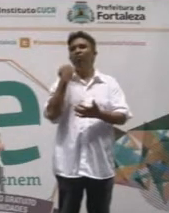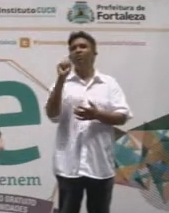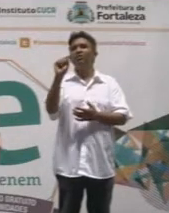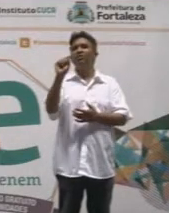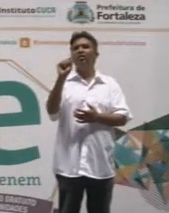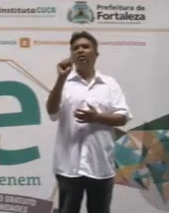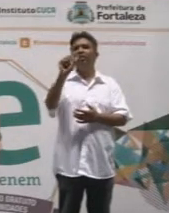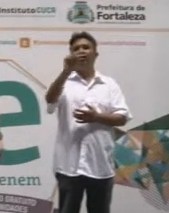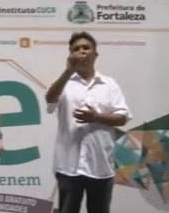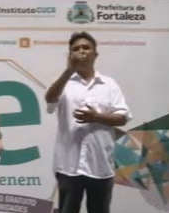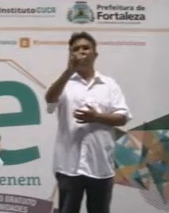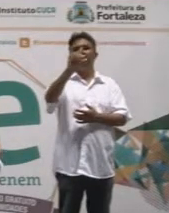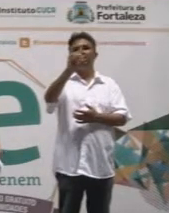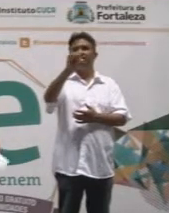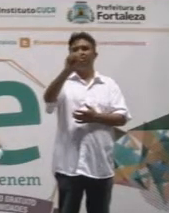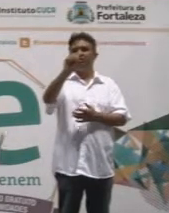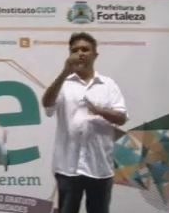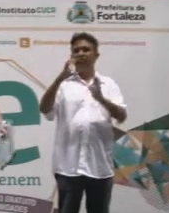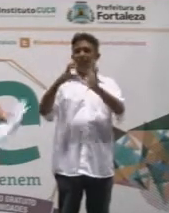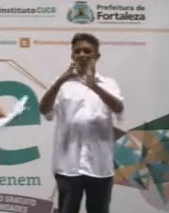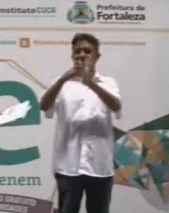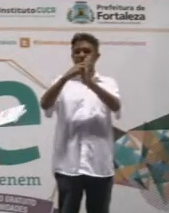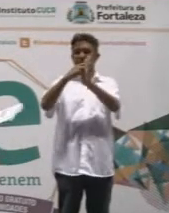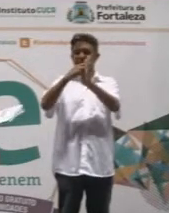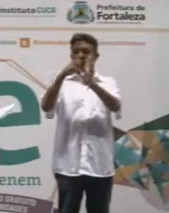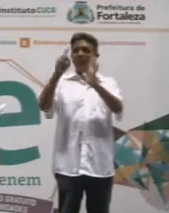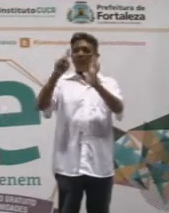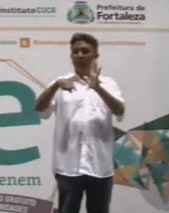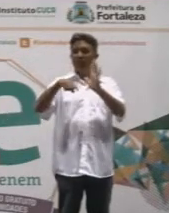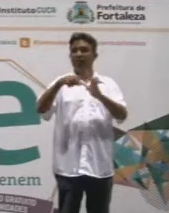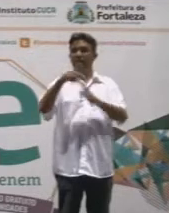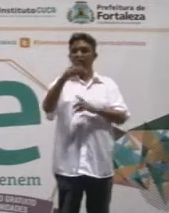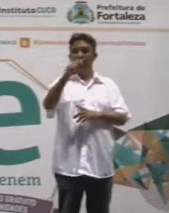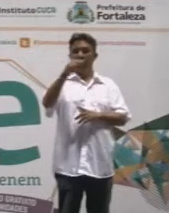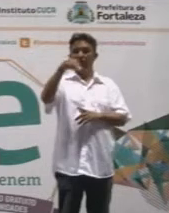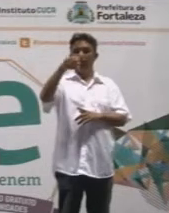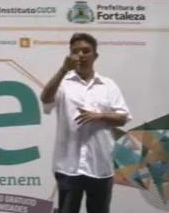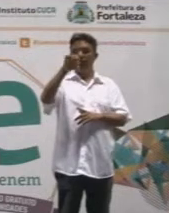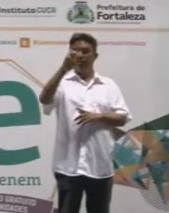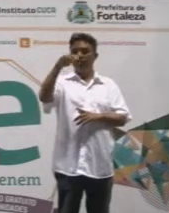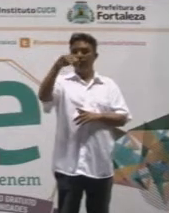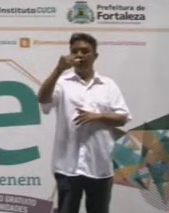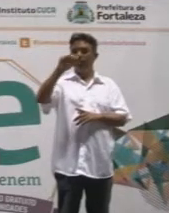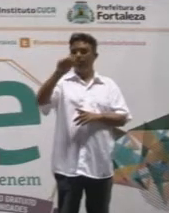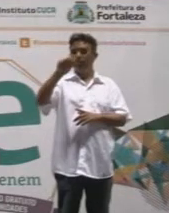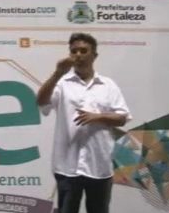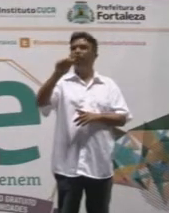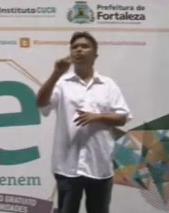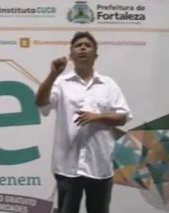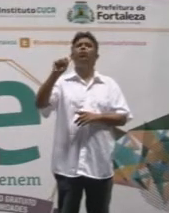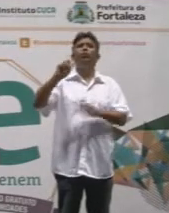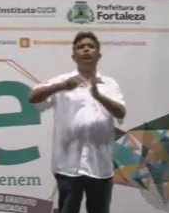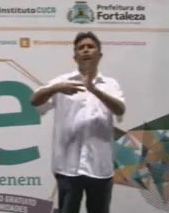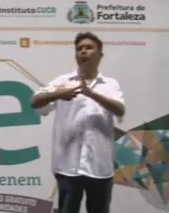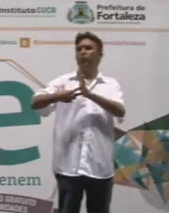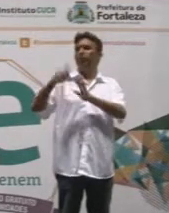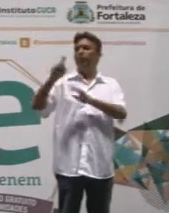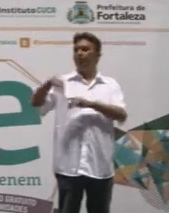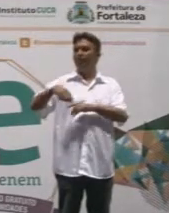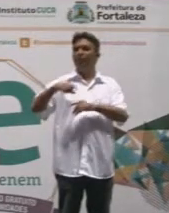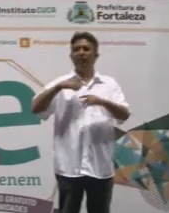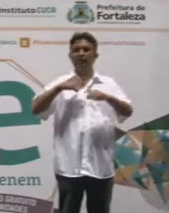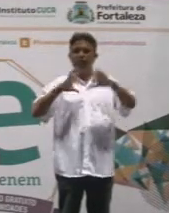quem? Da AIDS, está falando da AIDS, que é uma doença, é uma pandemia. Professor, o que é uma pandemia? É aquela doença que